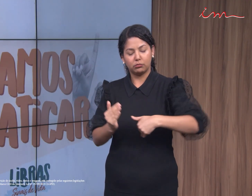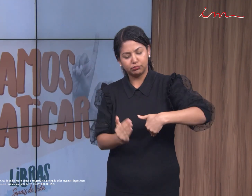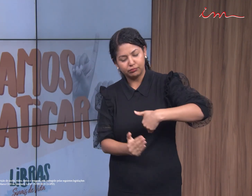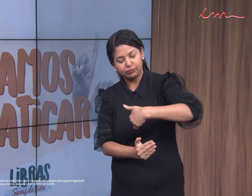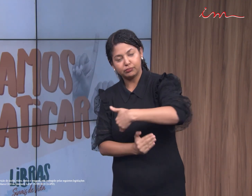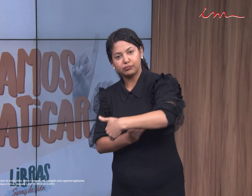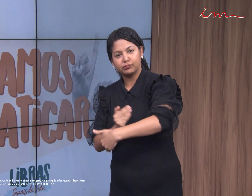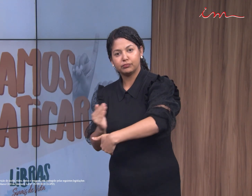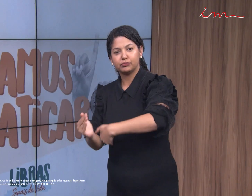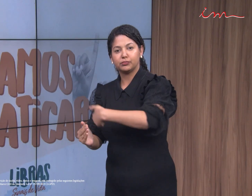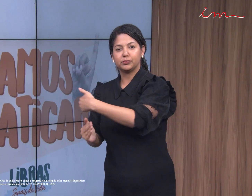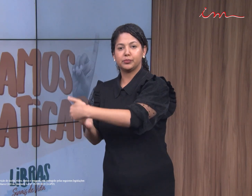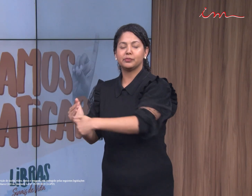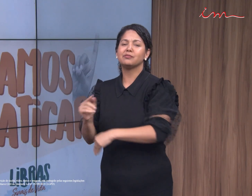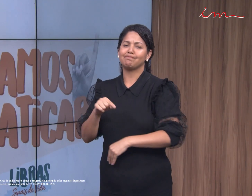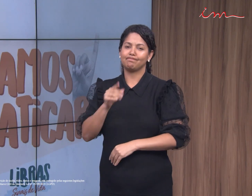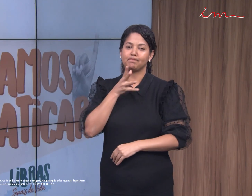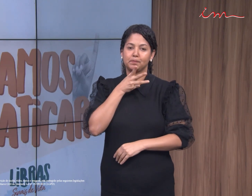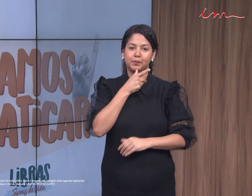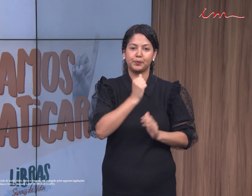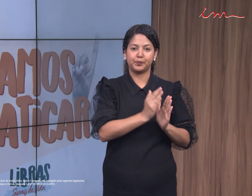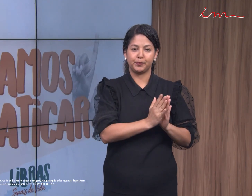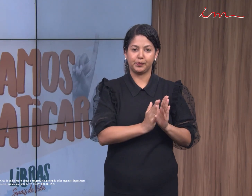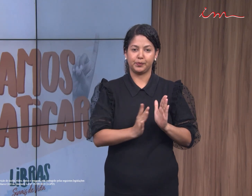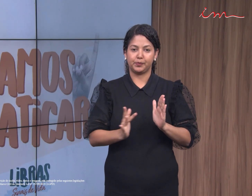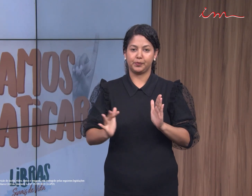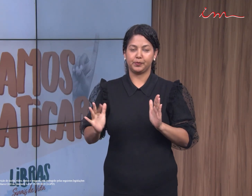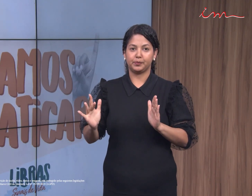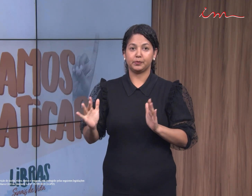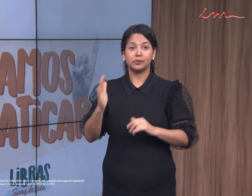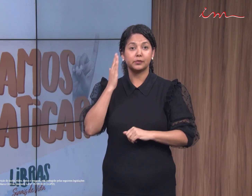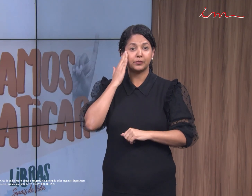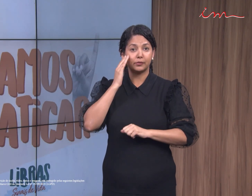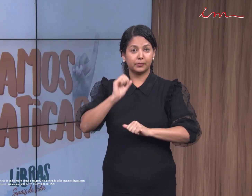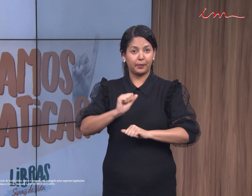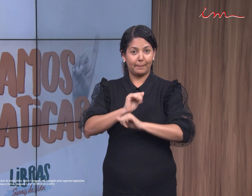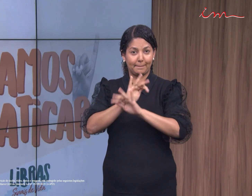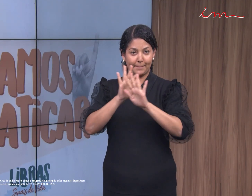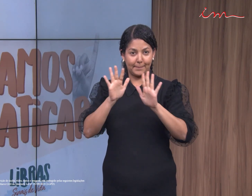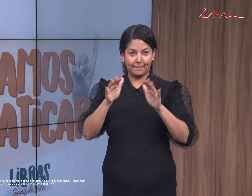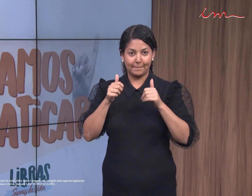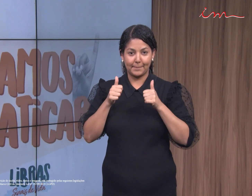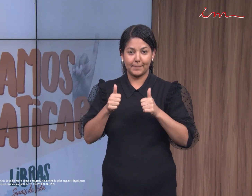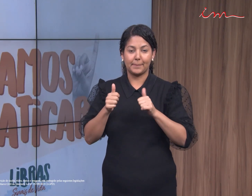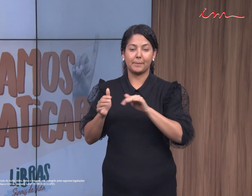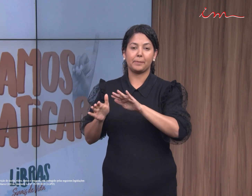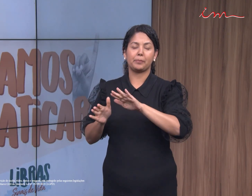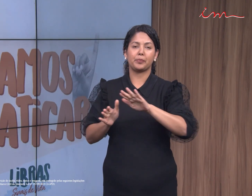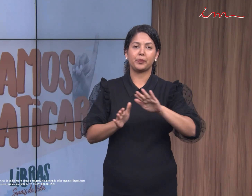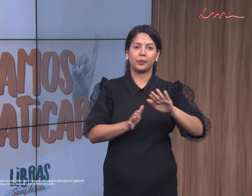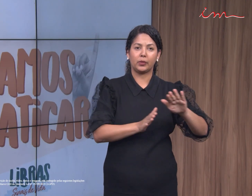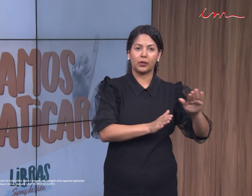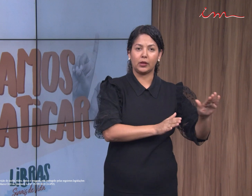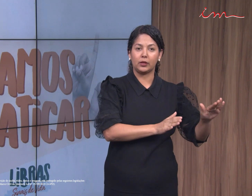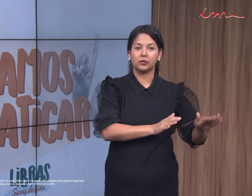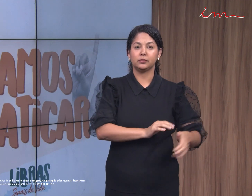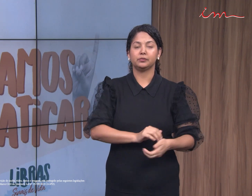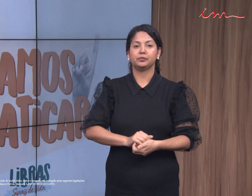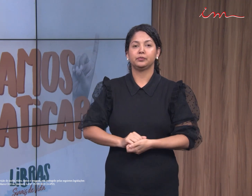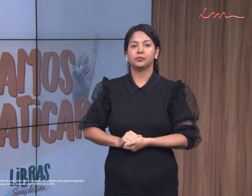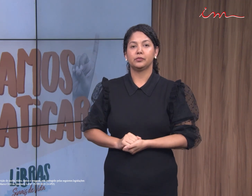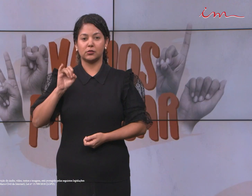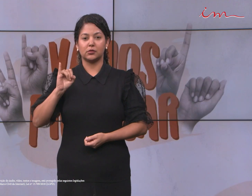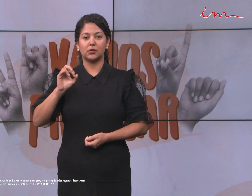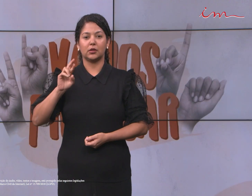Que é o resultado final de todo o procedimento. Isso demora um pouco, por isso que tem essa configuração. Entenderam?